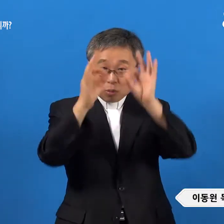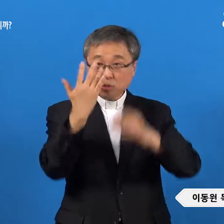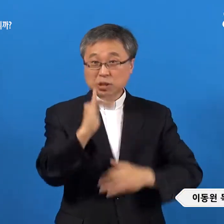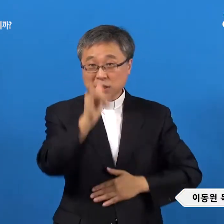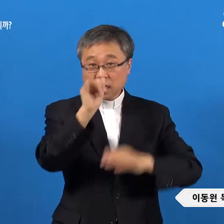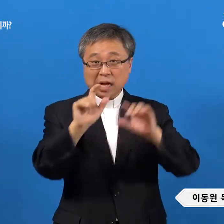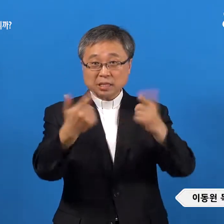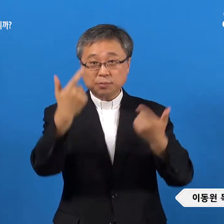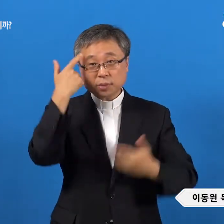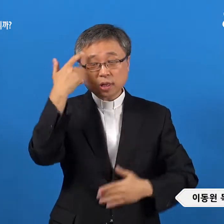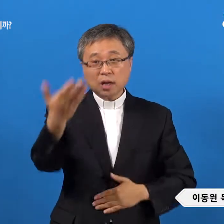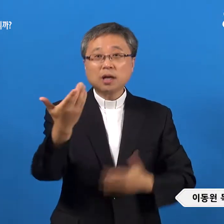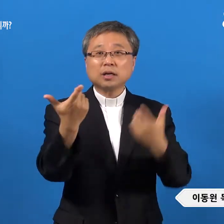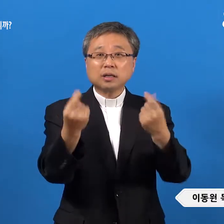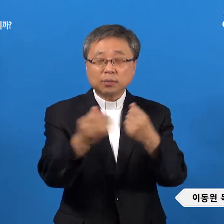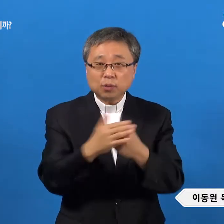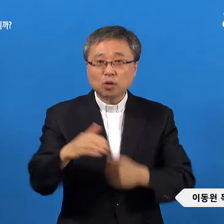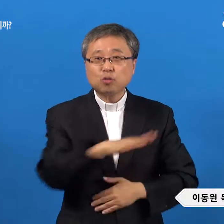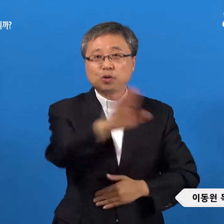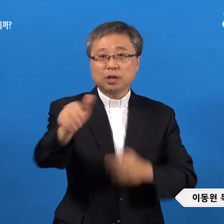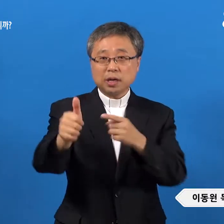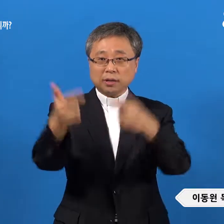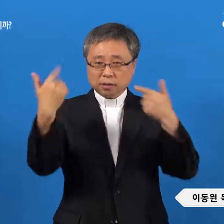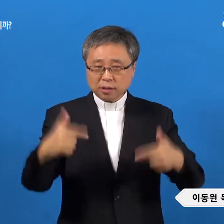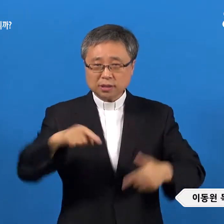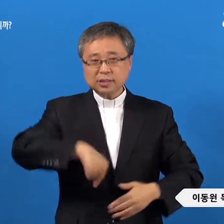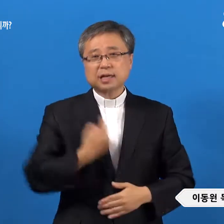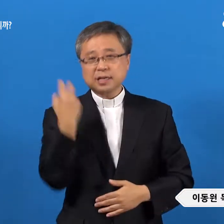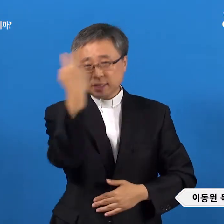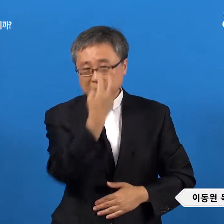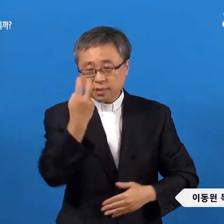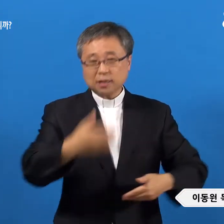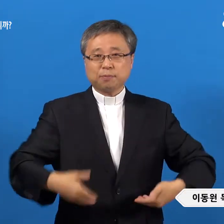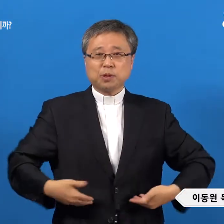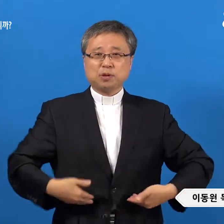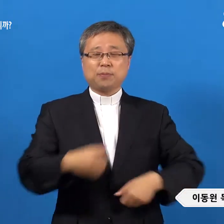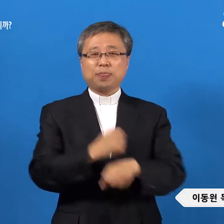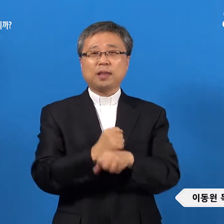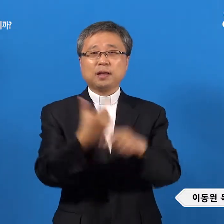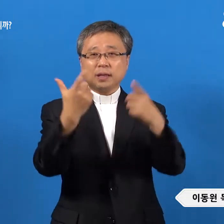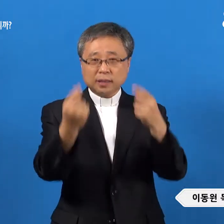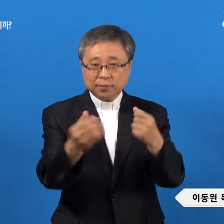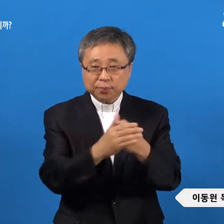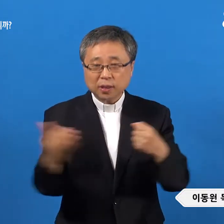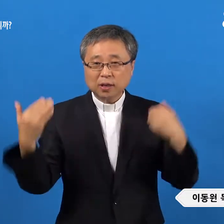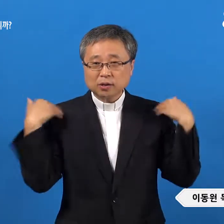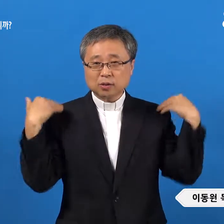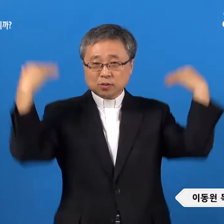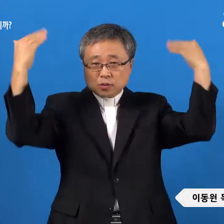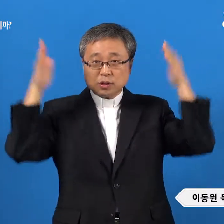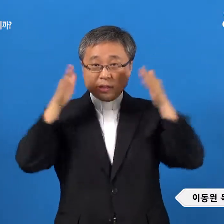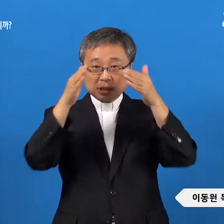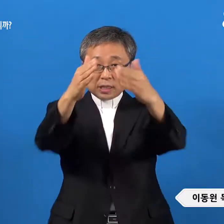않습니까? 그래서 늘 우리에게 자기 성찰이 필요하다는 것입니다. 그래서 성숙을 지향하는